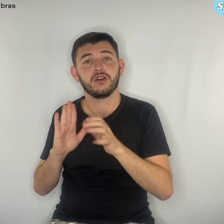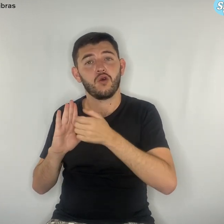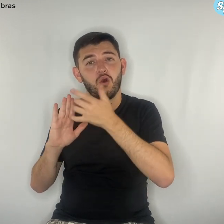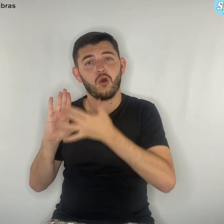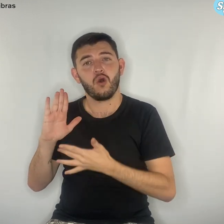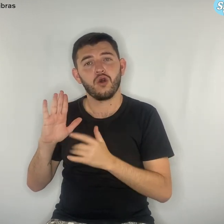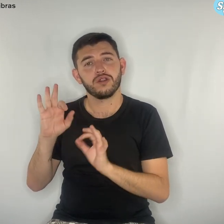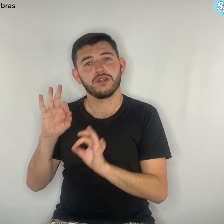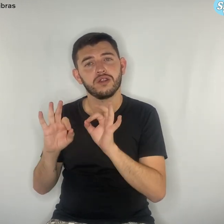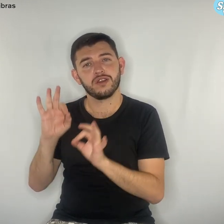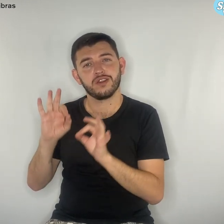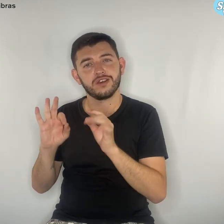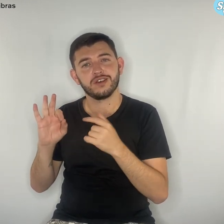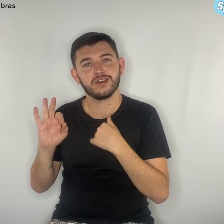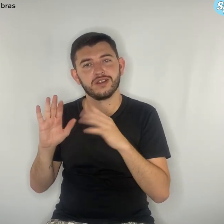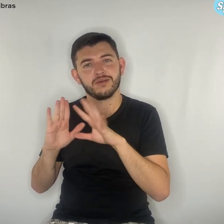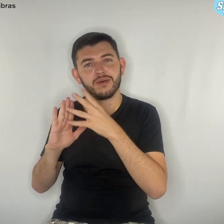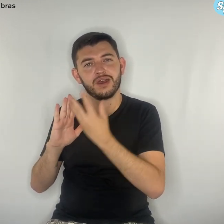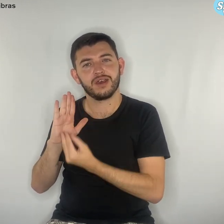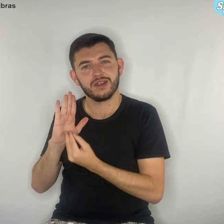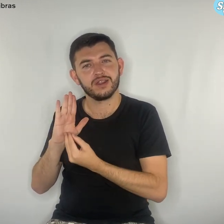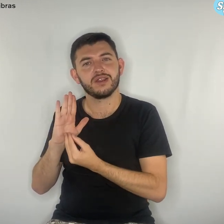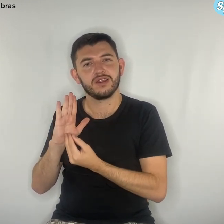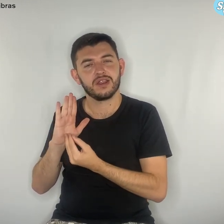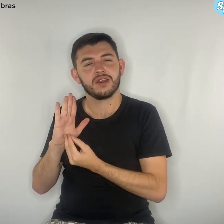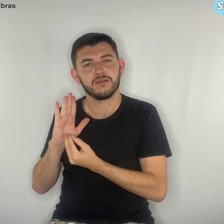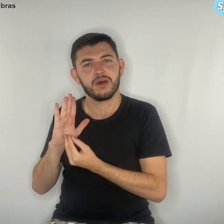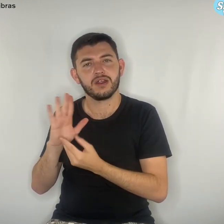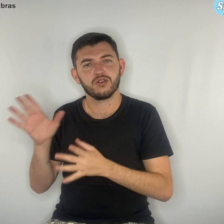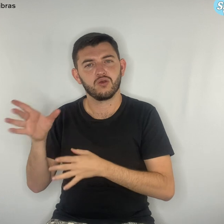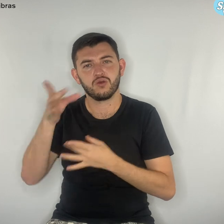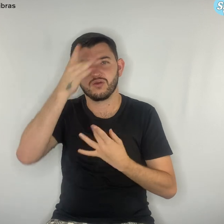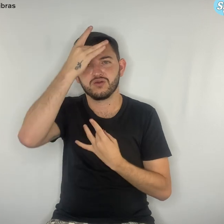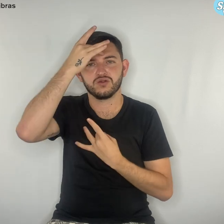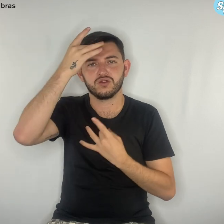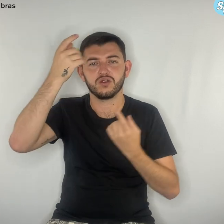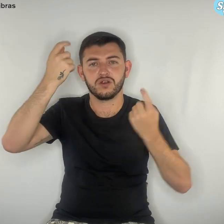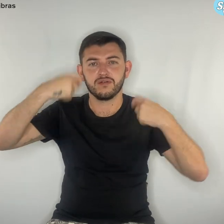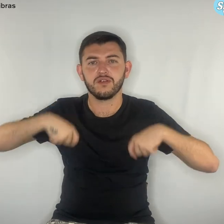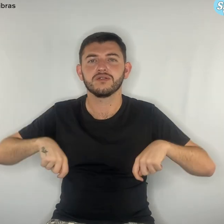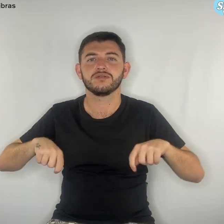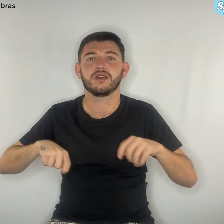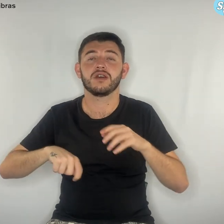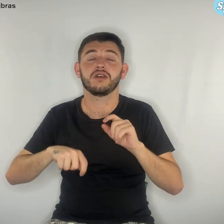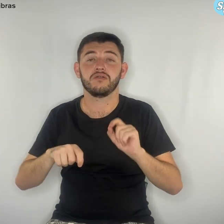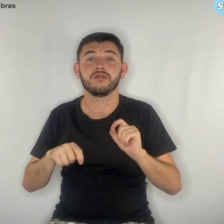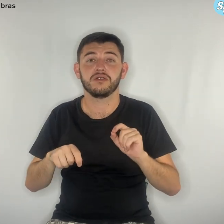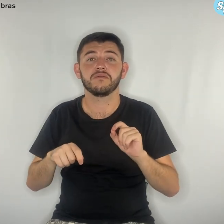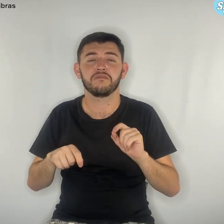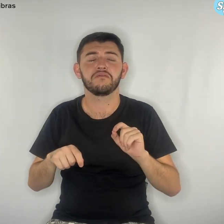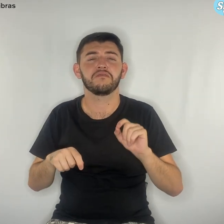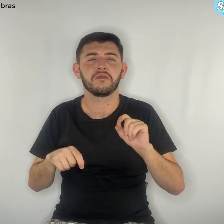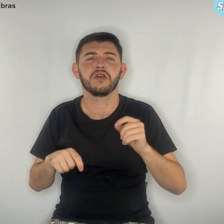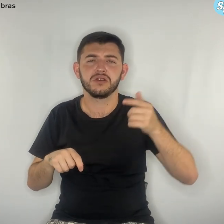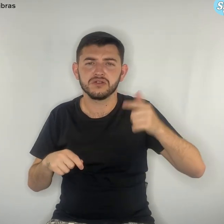e dramaturgos usam a camisa várias vezes e suam também todos os